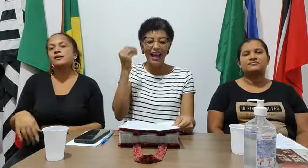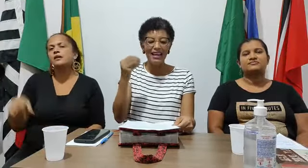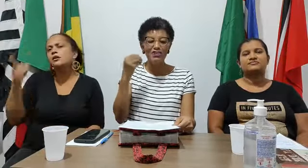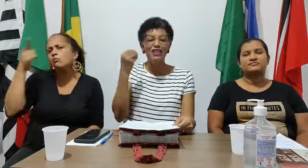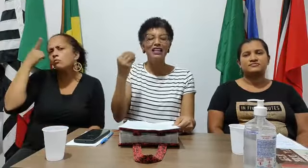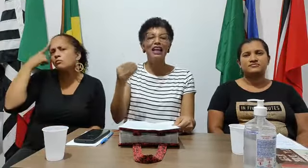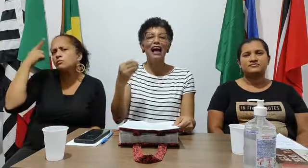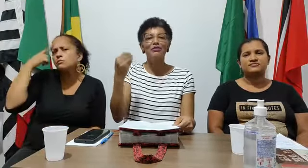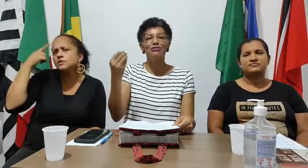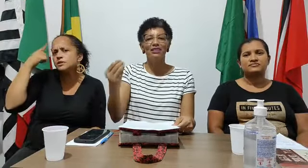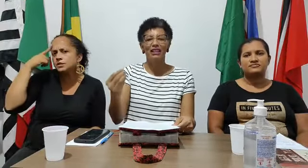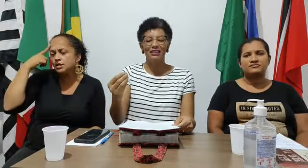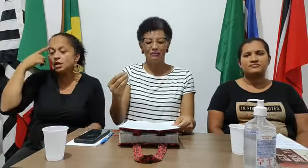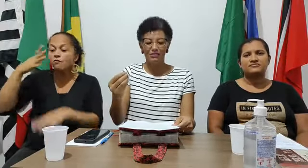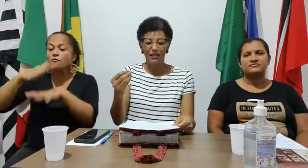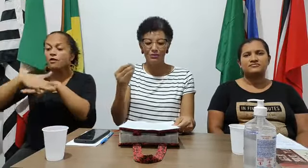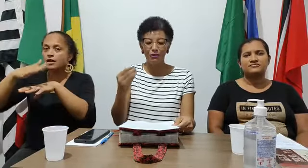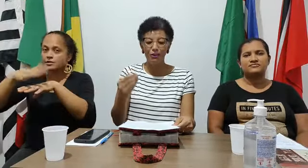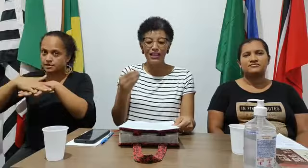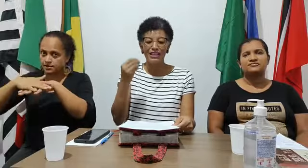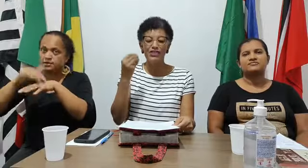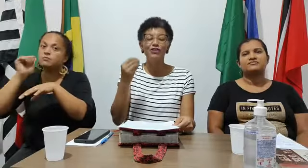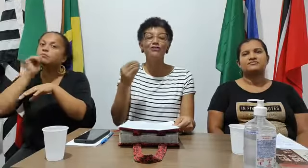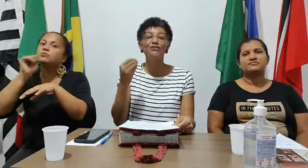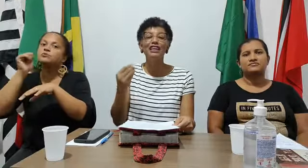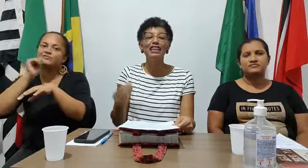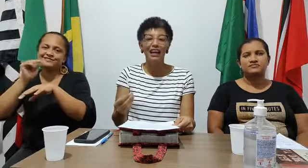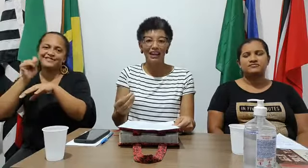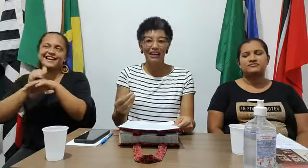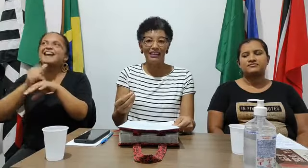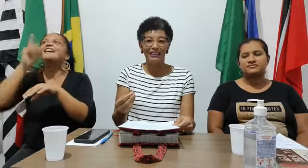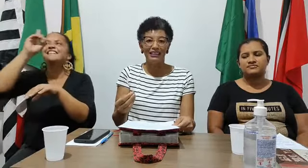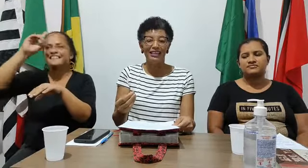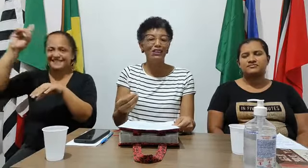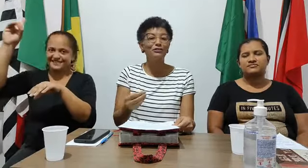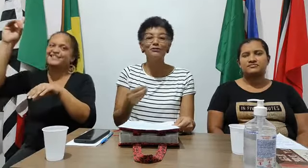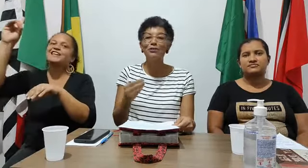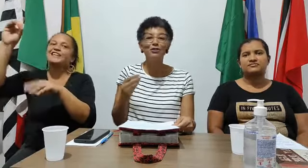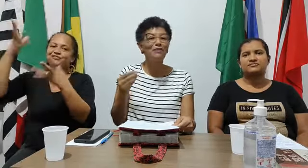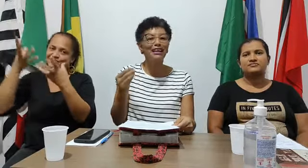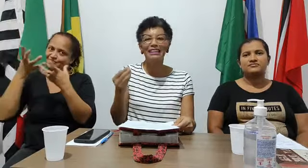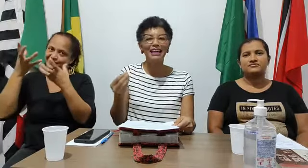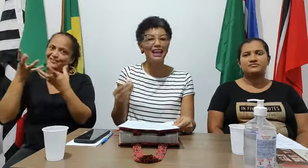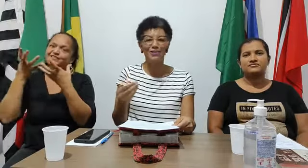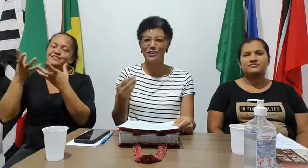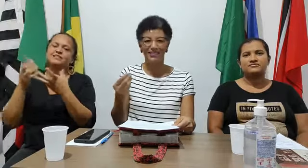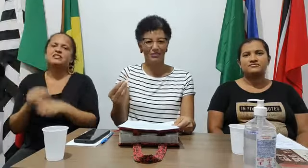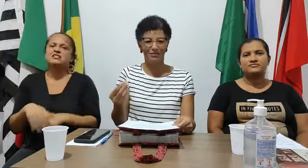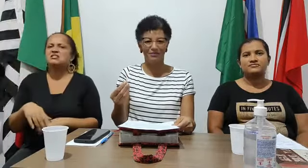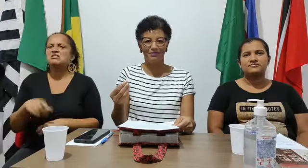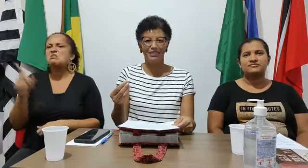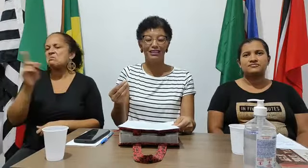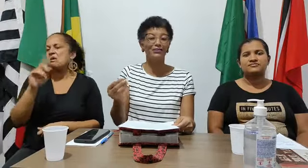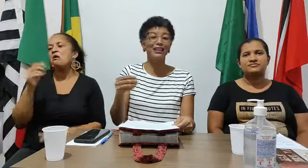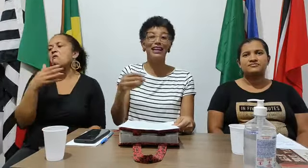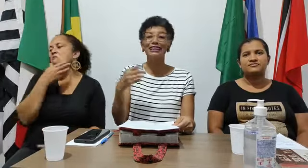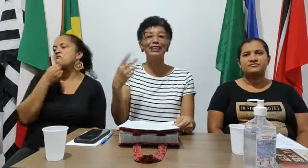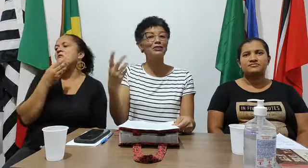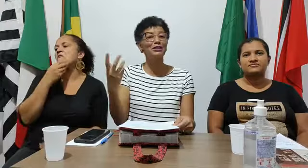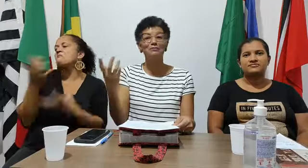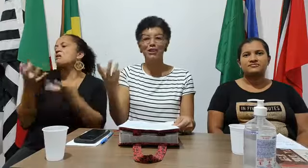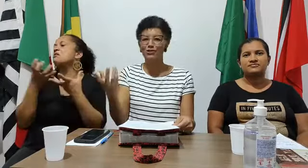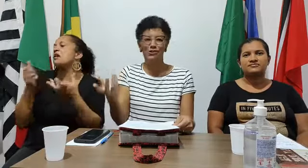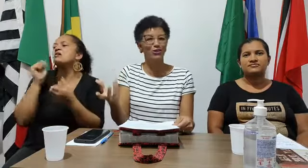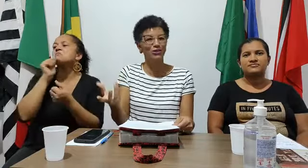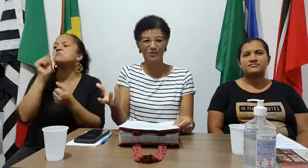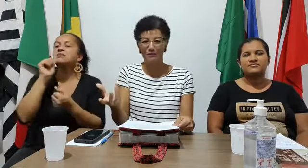de criar a mulher foi divina. não foi uma ideia de Adão. Não foi Adão